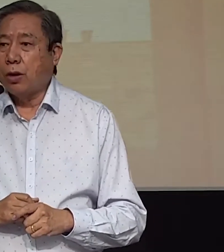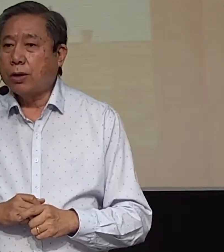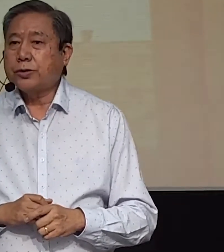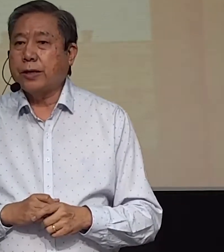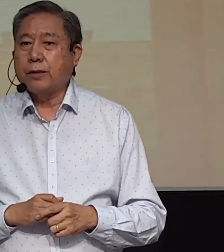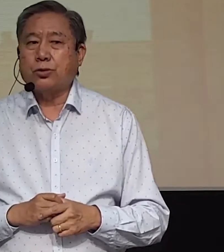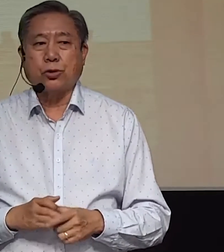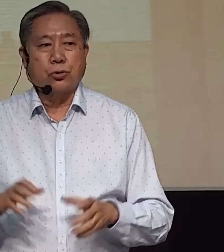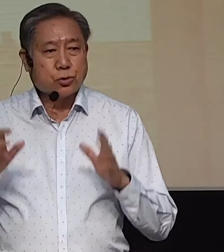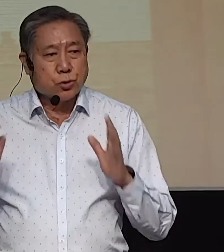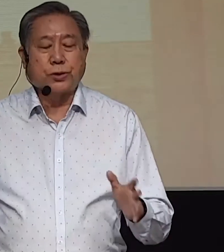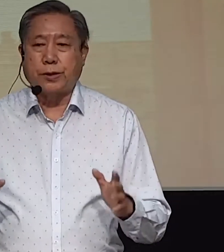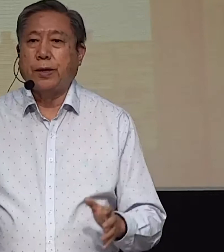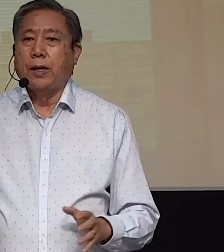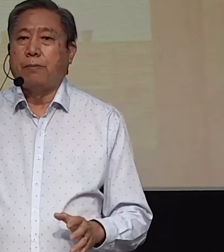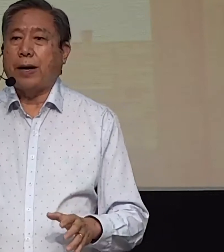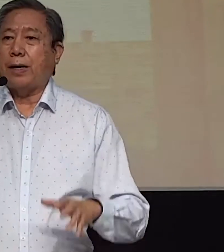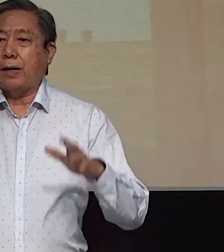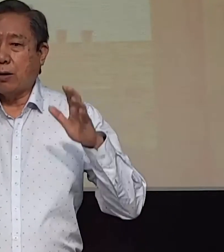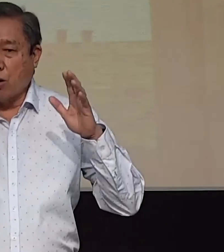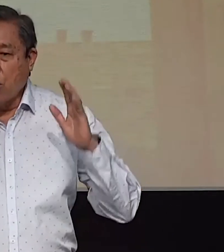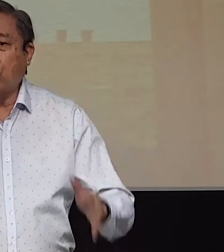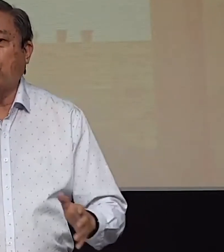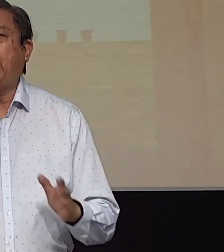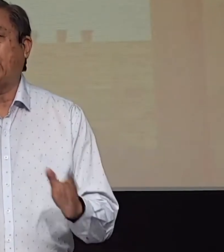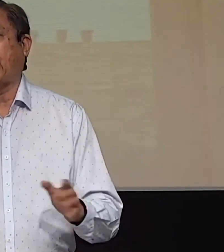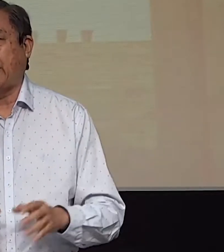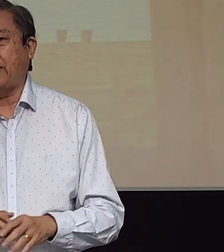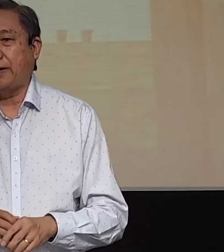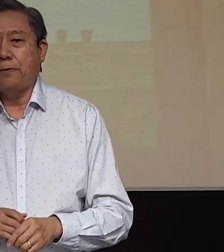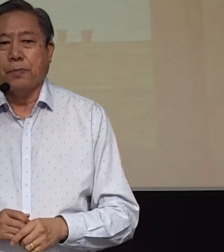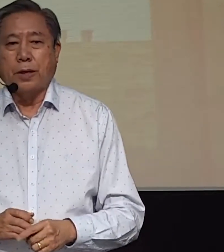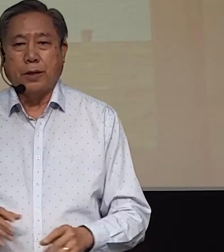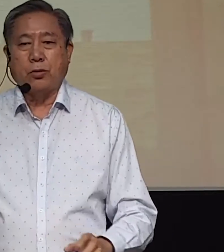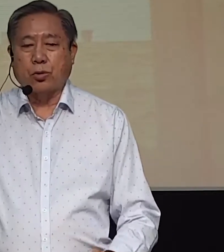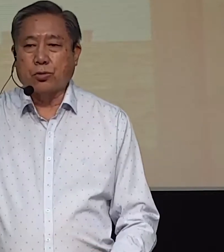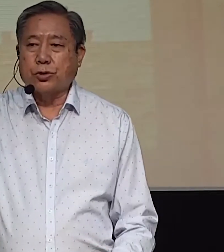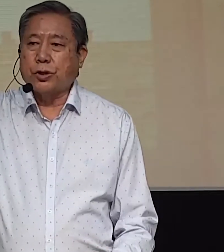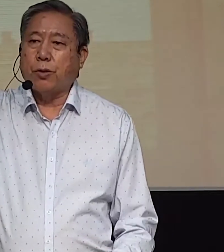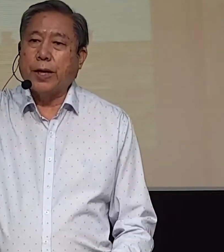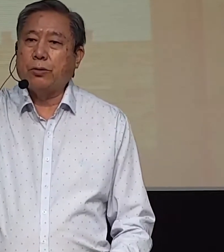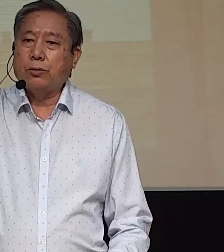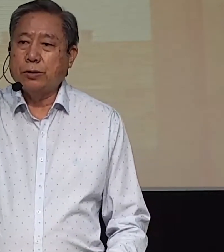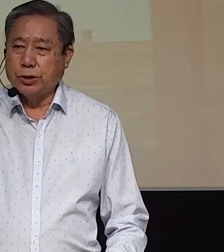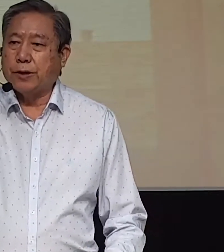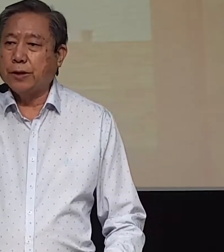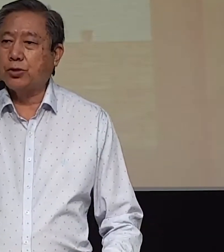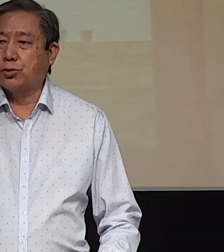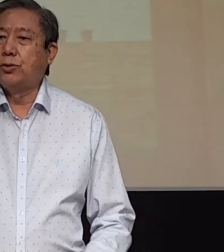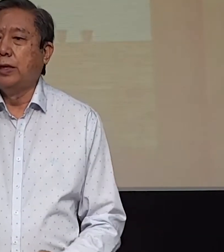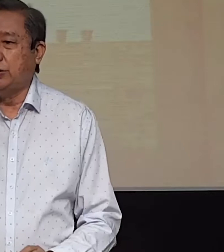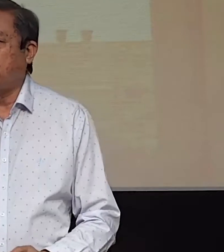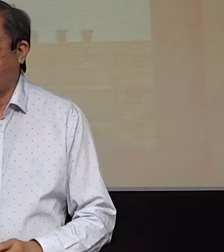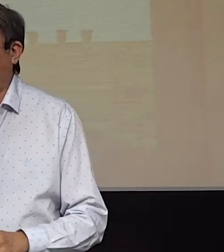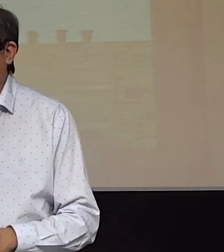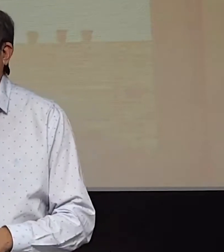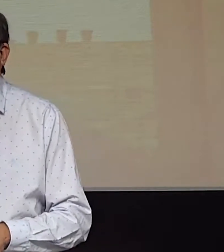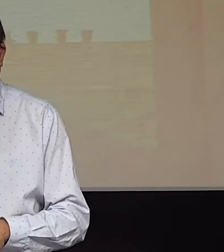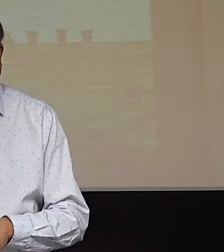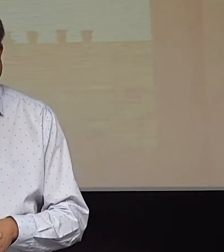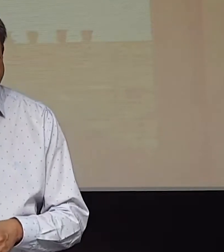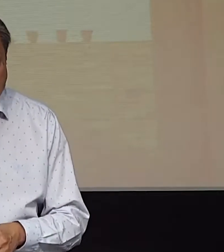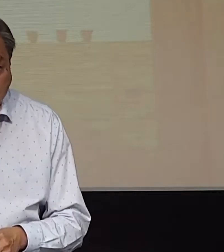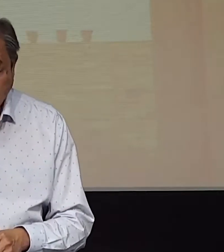e nós queremos que o Senhor nos use para concluir esta era e introduzir o reino de Cristo de